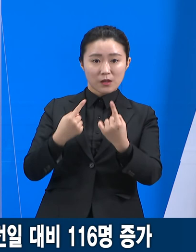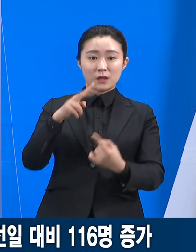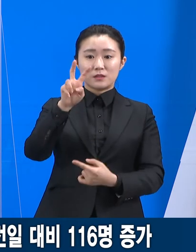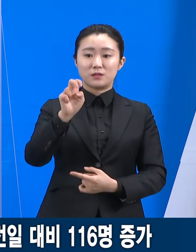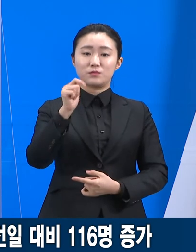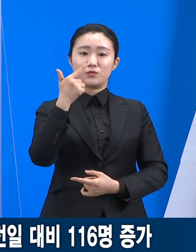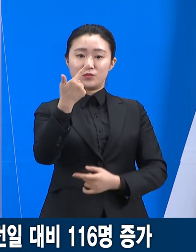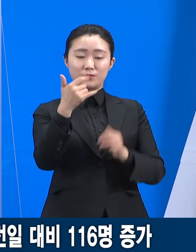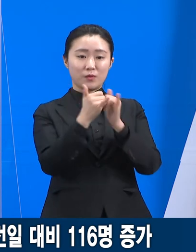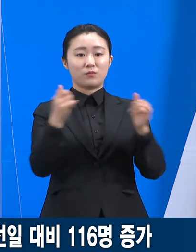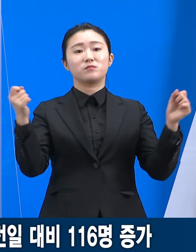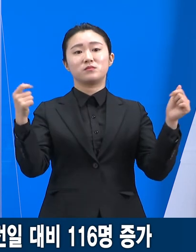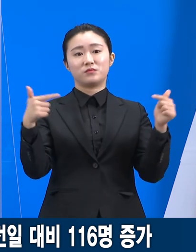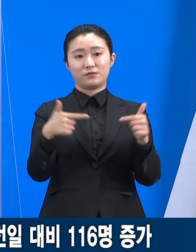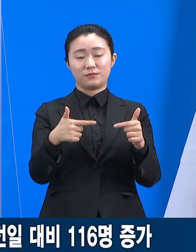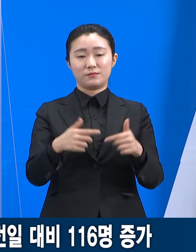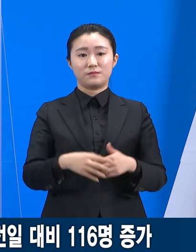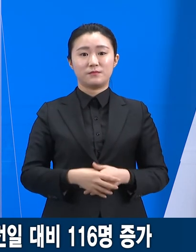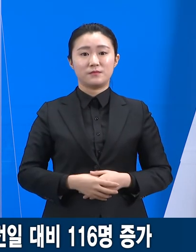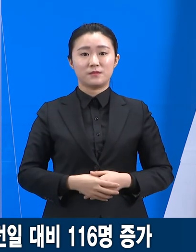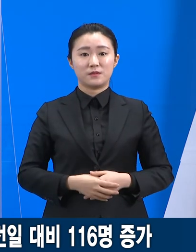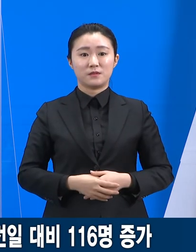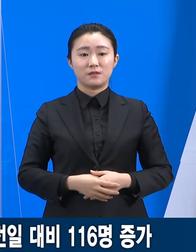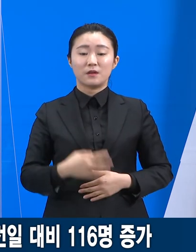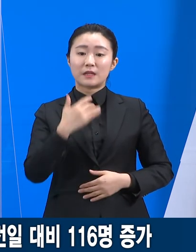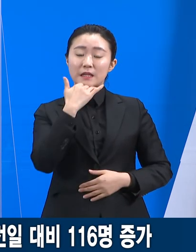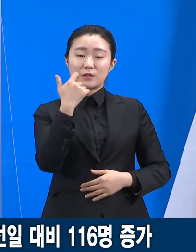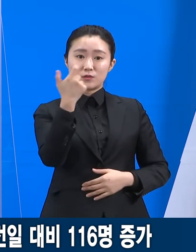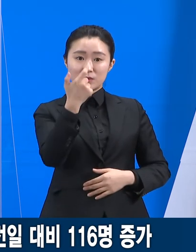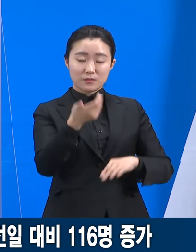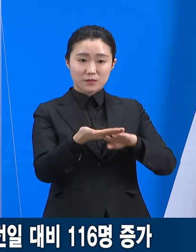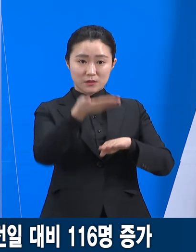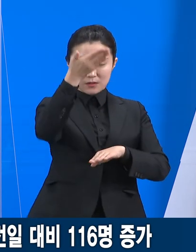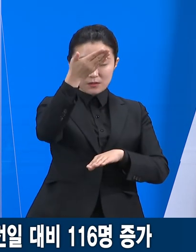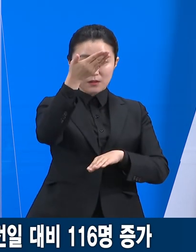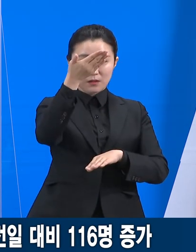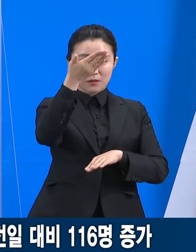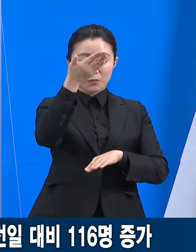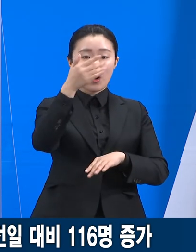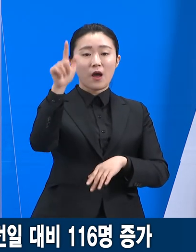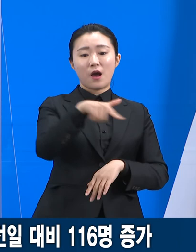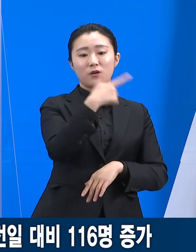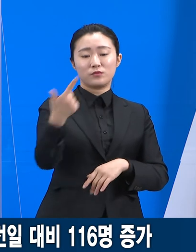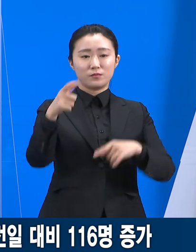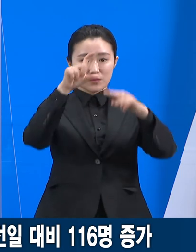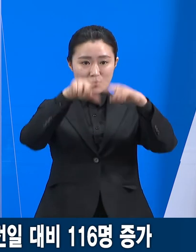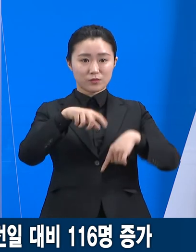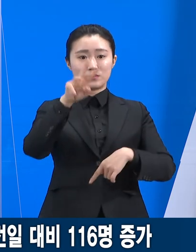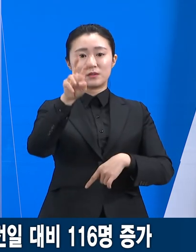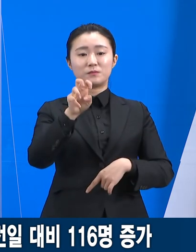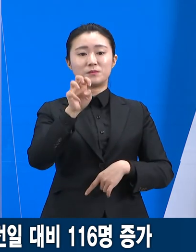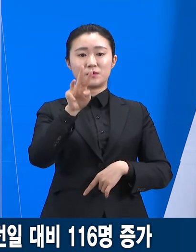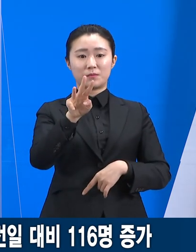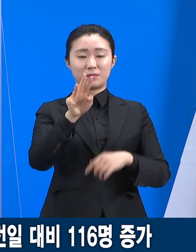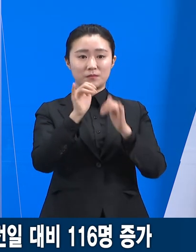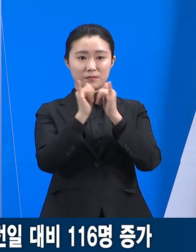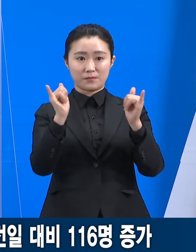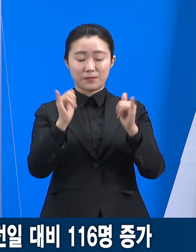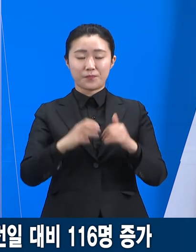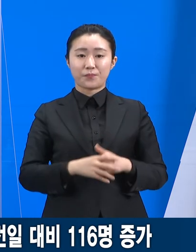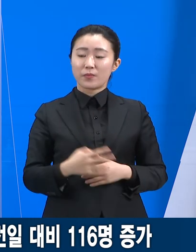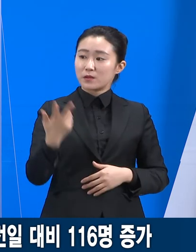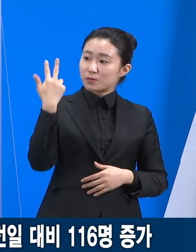26명 감소하였습니다. 60세 이상 고령 확진자는 일평균 33명으로